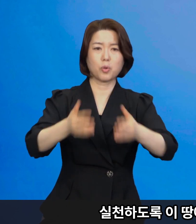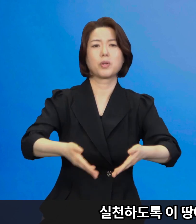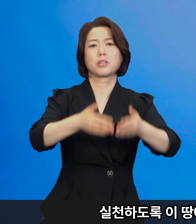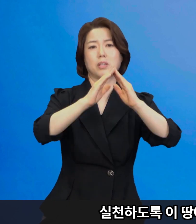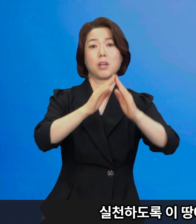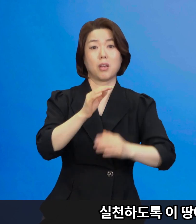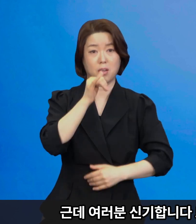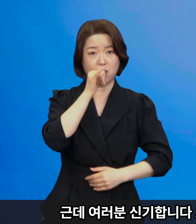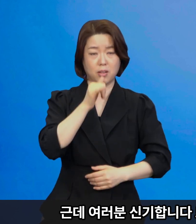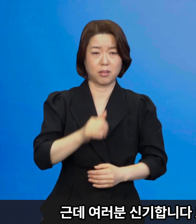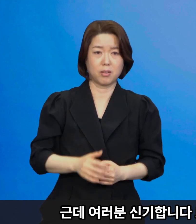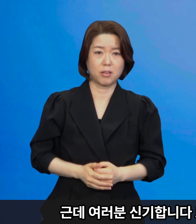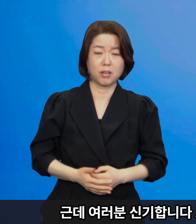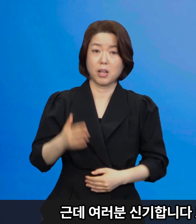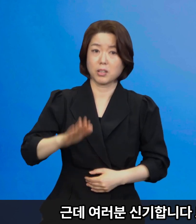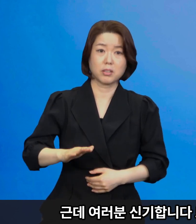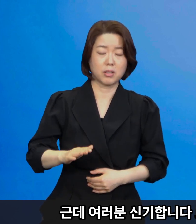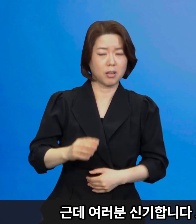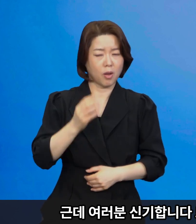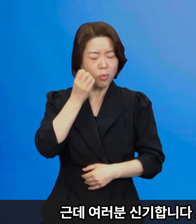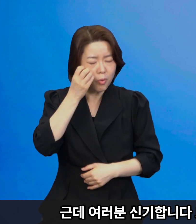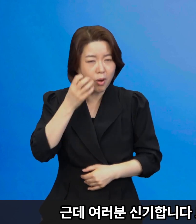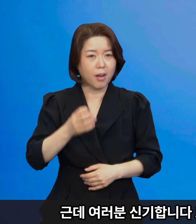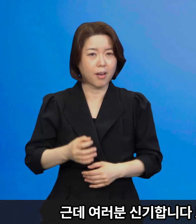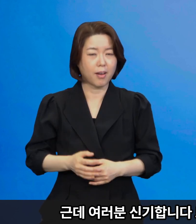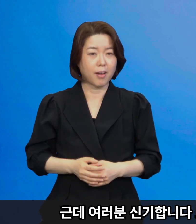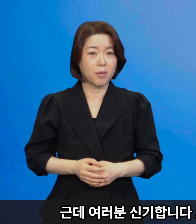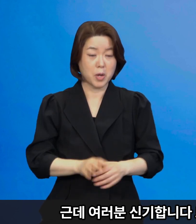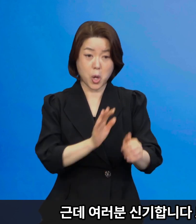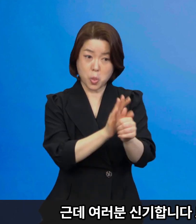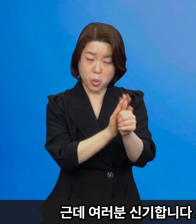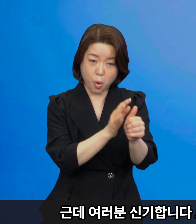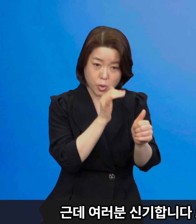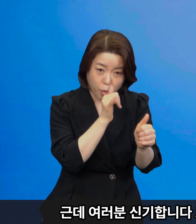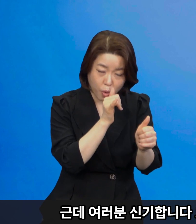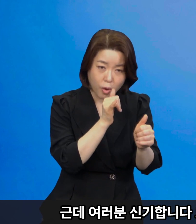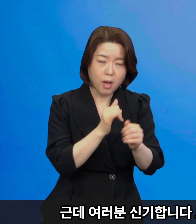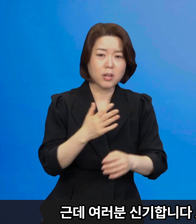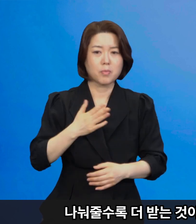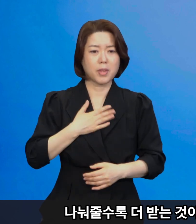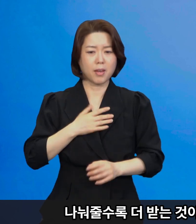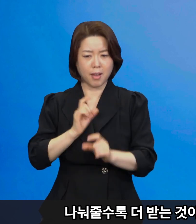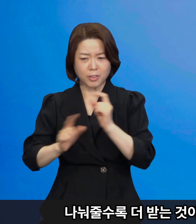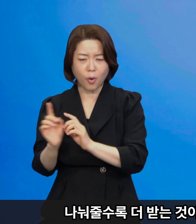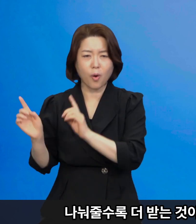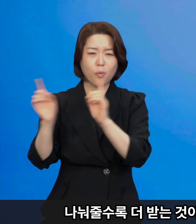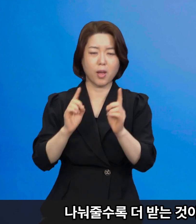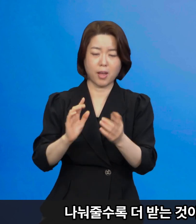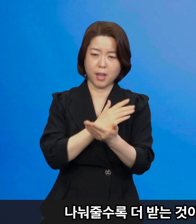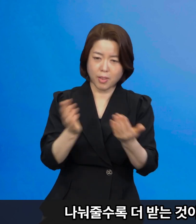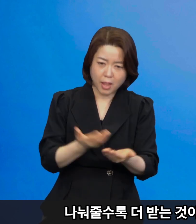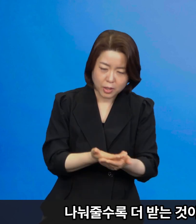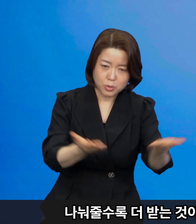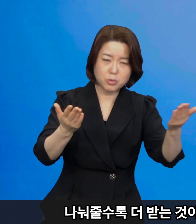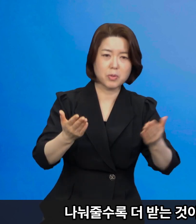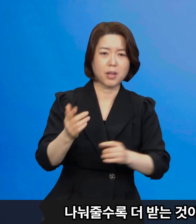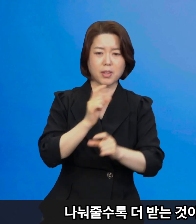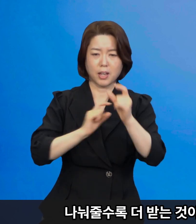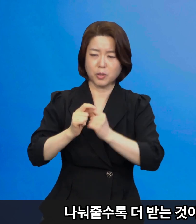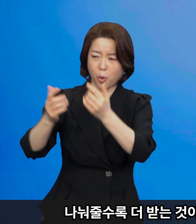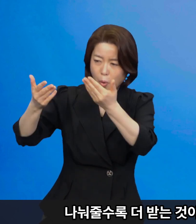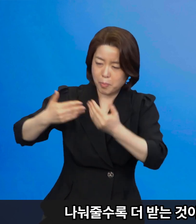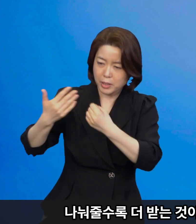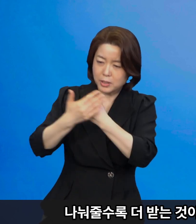겁니다. 그런데 여러분 신기합니다. 도와줄수록 내가 더 회복됩니다. 나눠줄수록 더 받는 것이